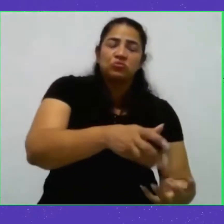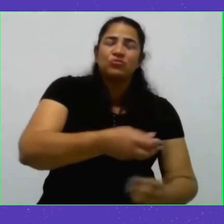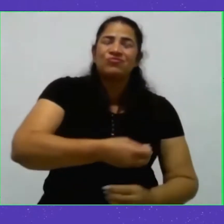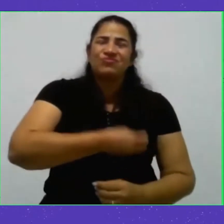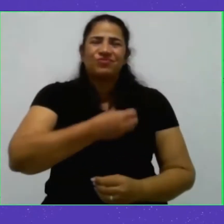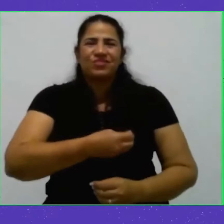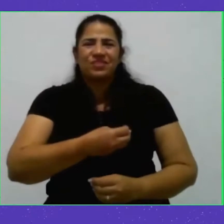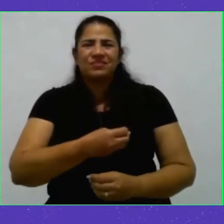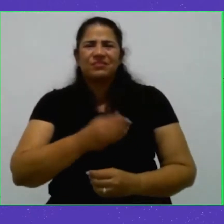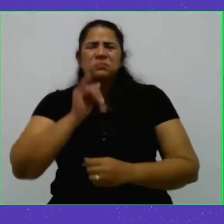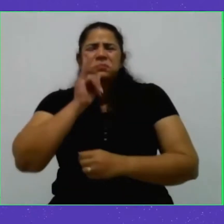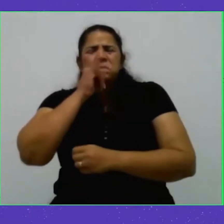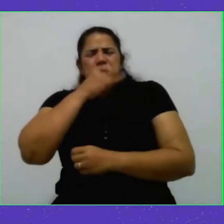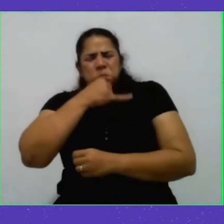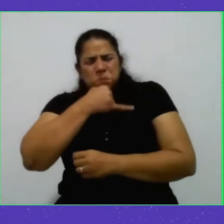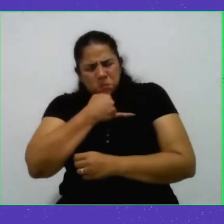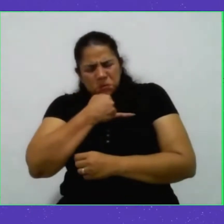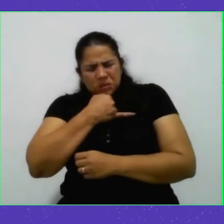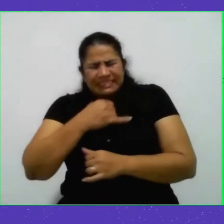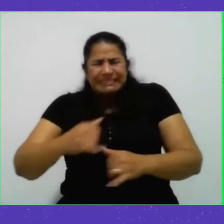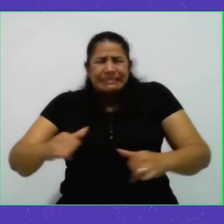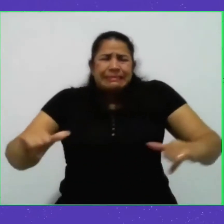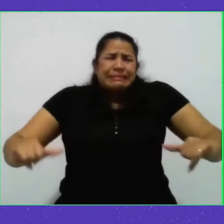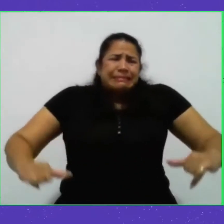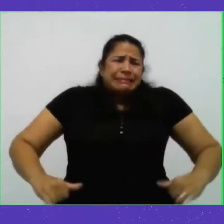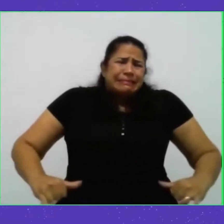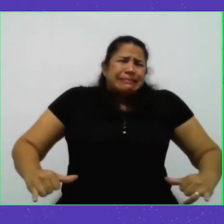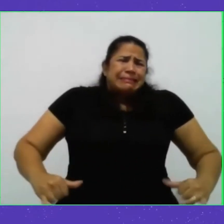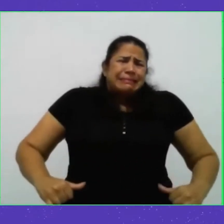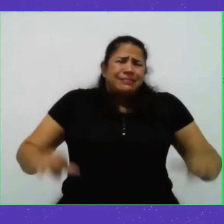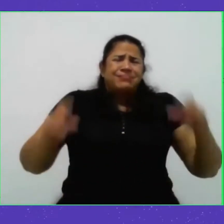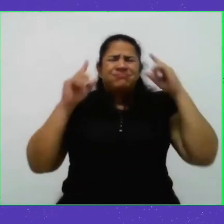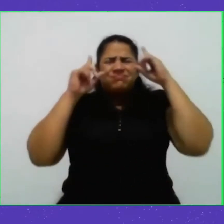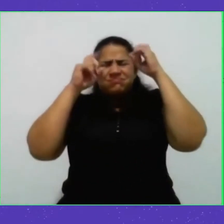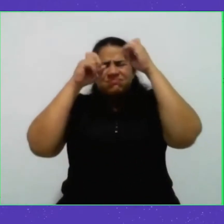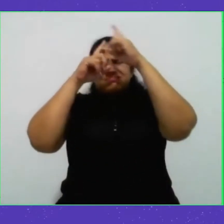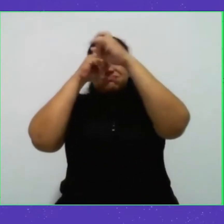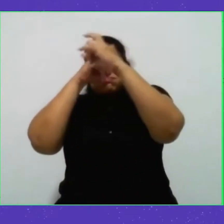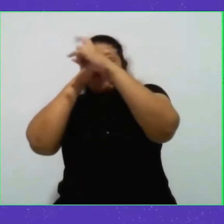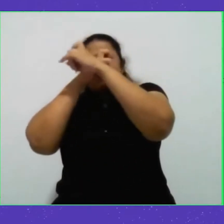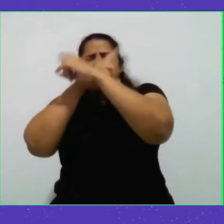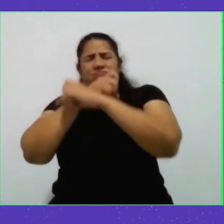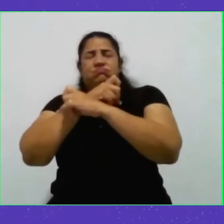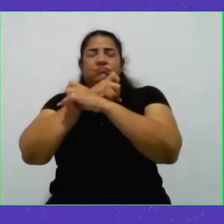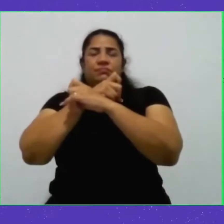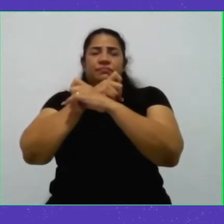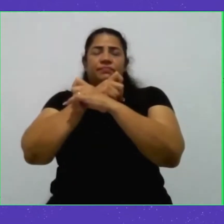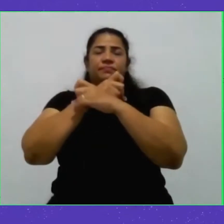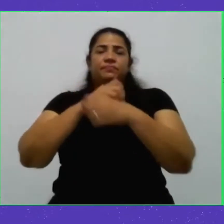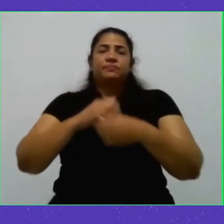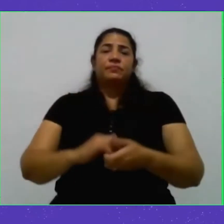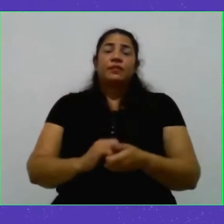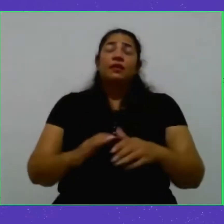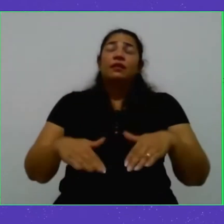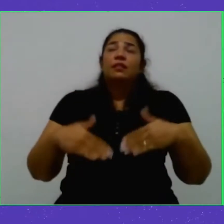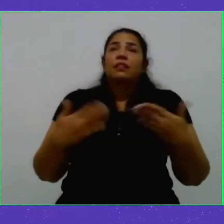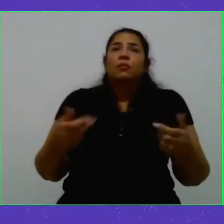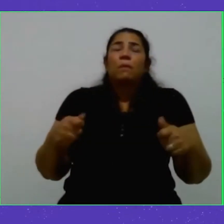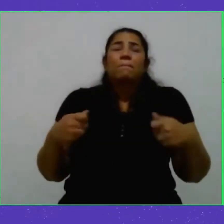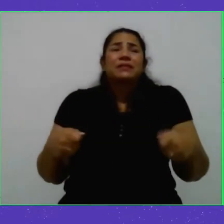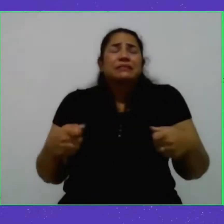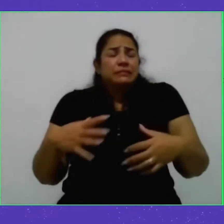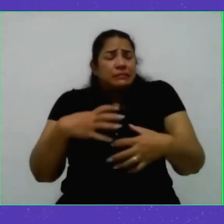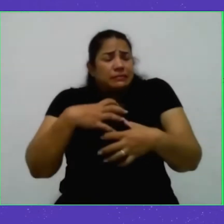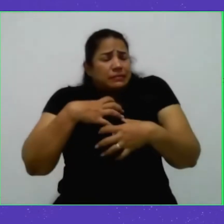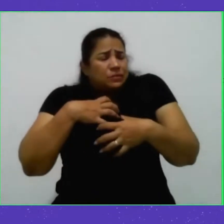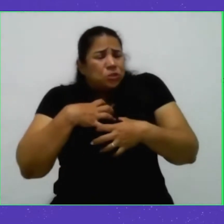E até às vezes muitos irmãos nossos, estão nessa condição. Então nós precisamos ter esse sentimento